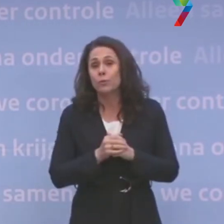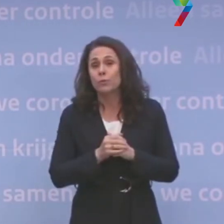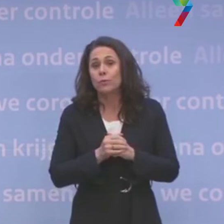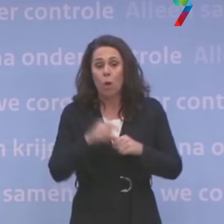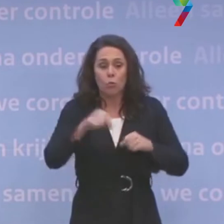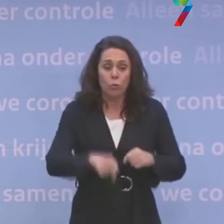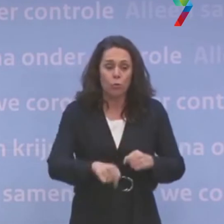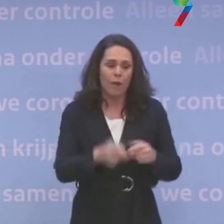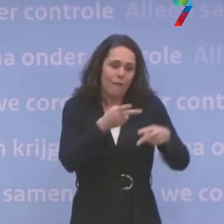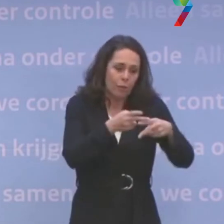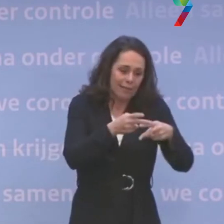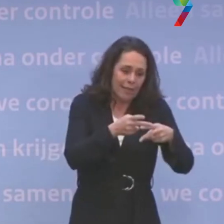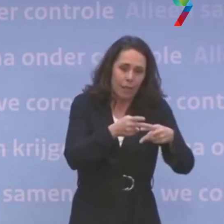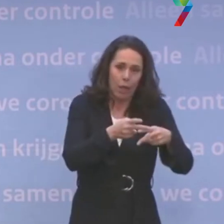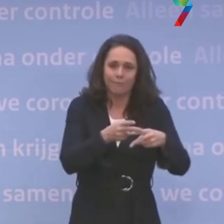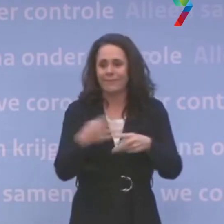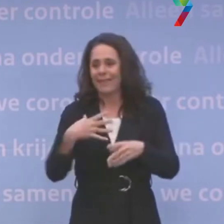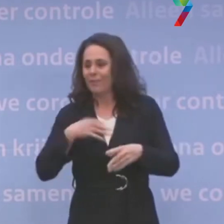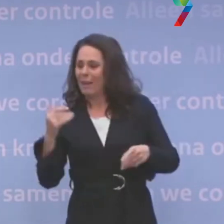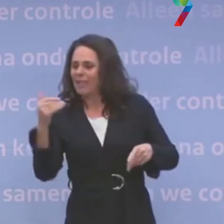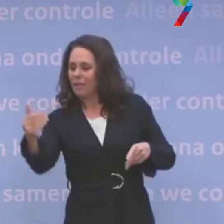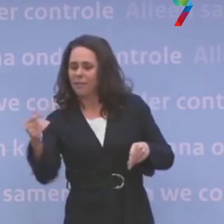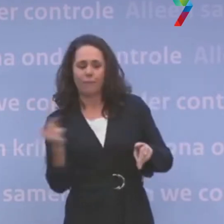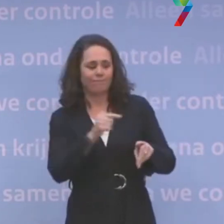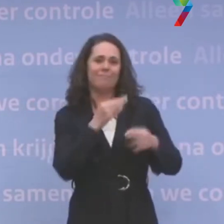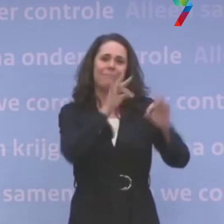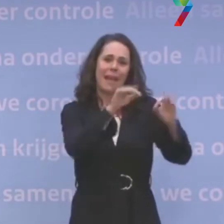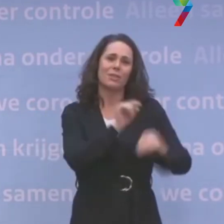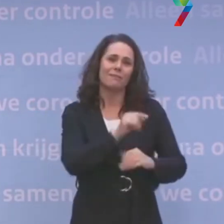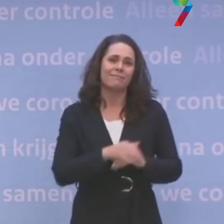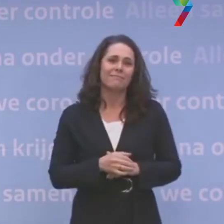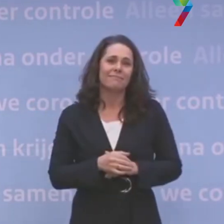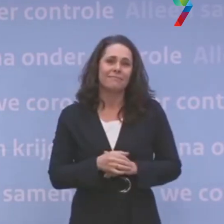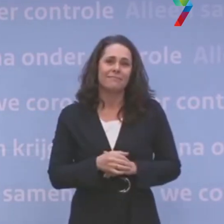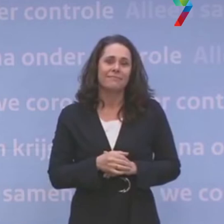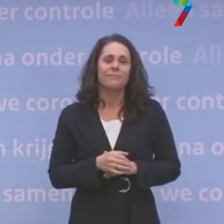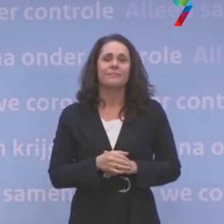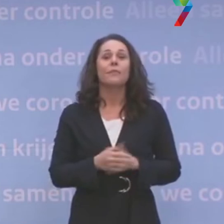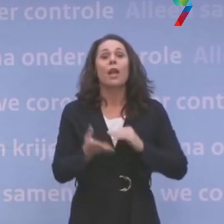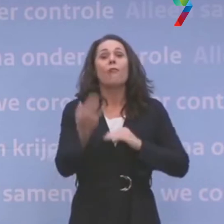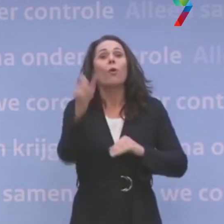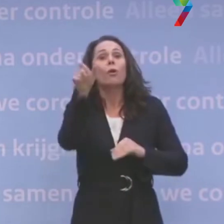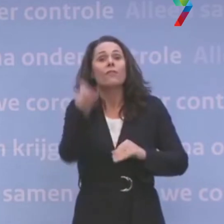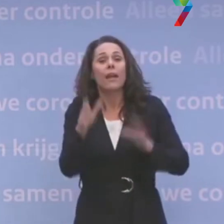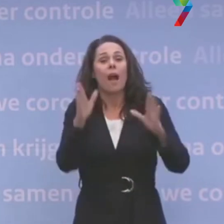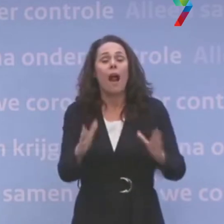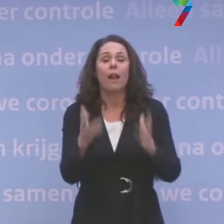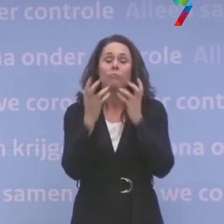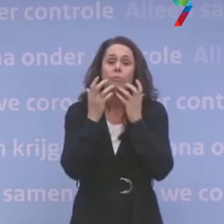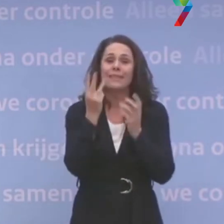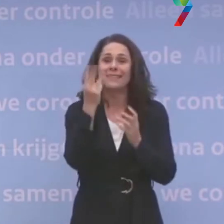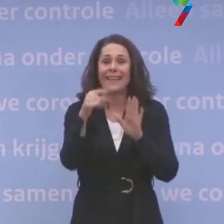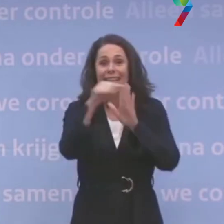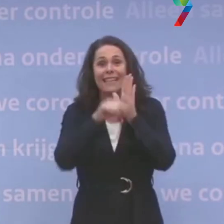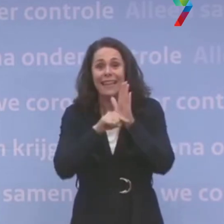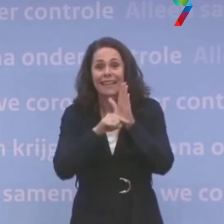spijt achteraf. En daarbij hebben we, zoals vorige week uitgelegd, 3 criteria. Kan de zorg